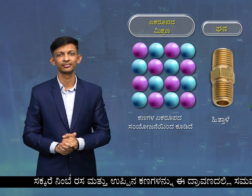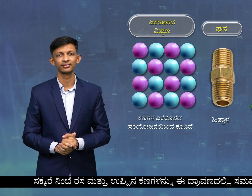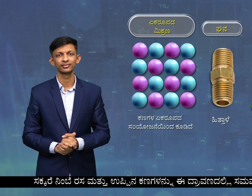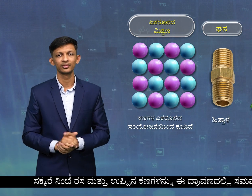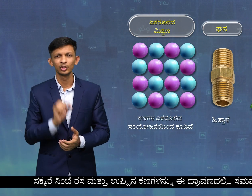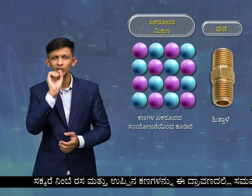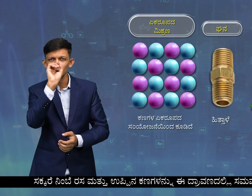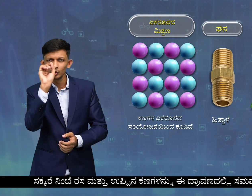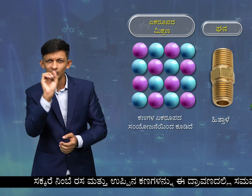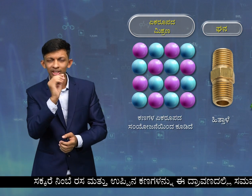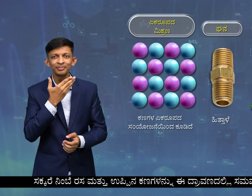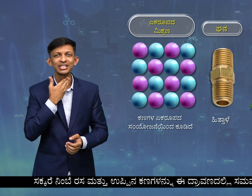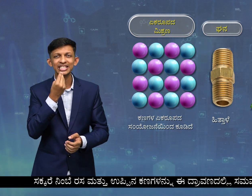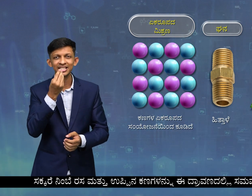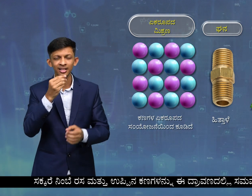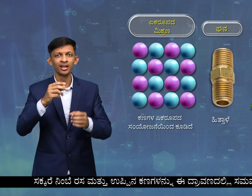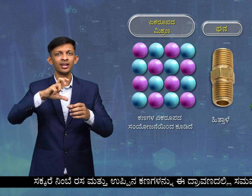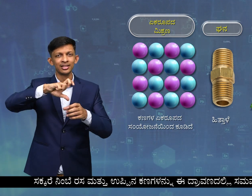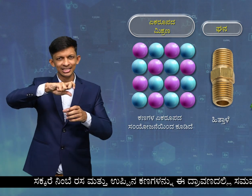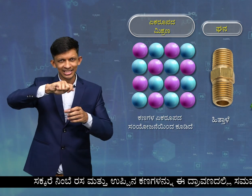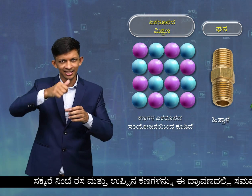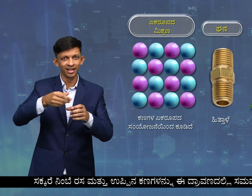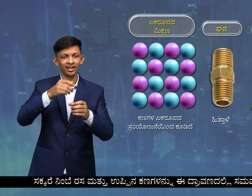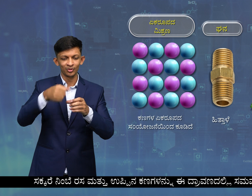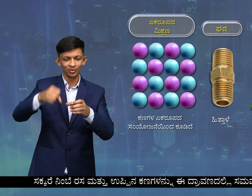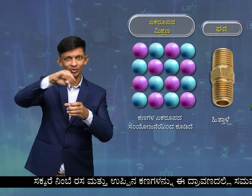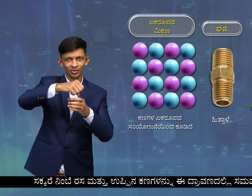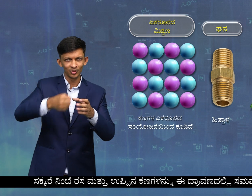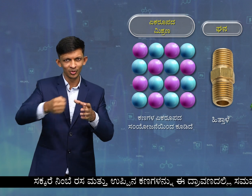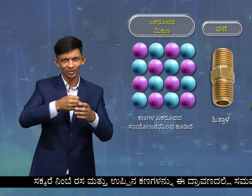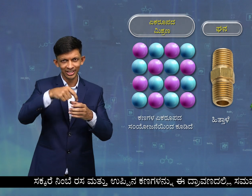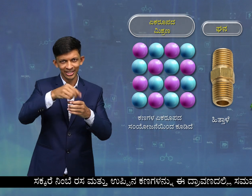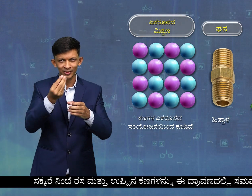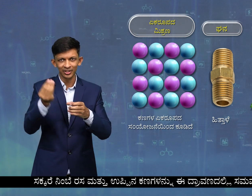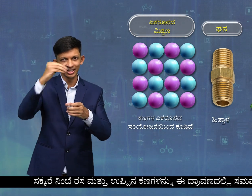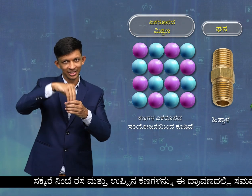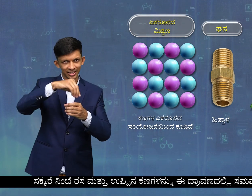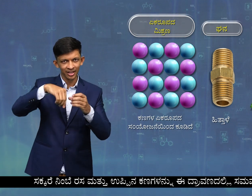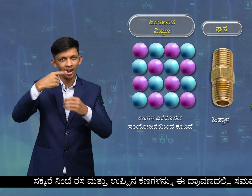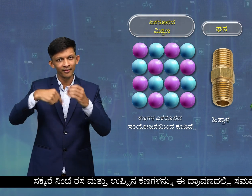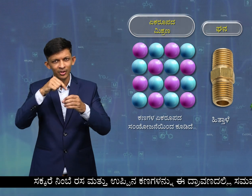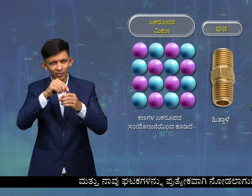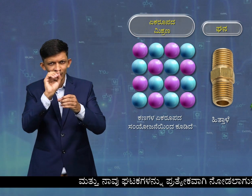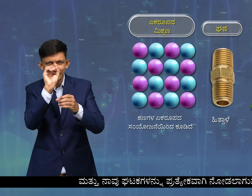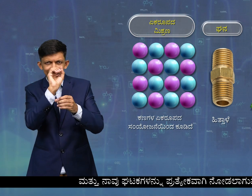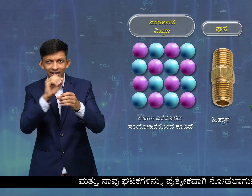ಸಕ್ಕರೆ, ನಿಂಬೆ ರಸ ಮತ್ತು ಉಪ್ಪಿನ ಕಣಗಳನ್ನು ಈ ದ್ರವಣದಲ್ಲಿ ಸಮವಾಗಿ ವಿತರಿಸಲಾಗುತ್ತದೆ ಮತ್ತು ನಾವು